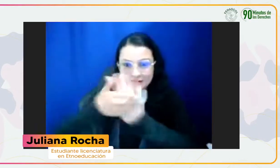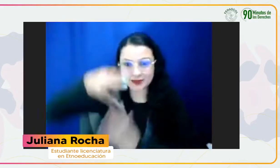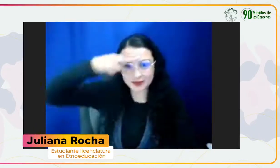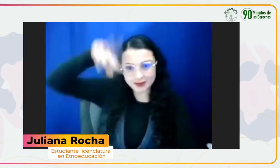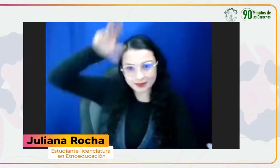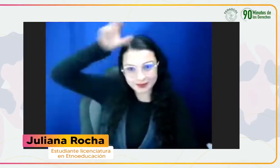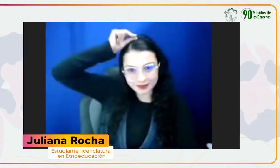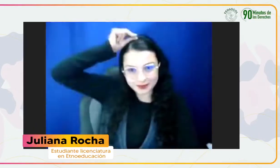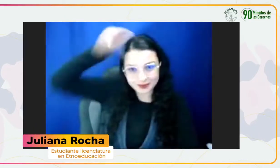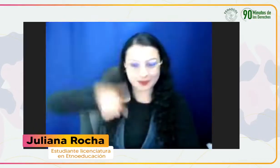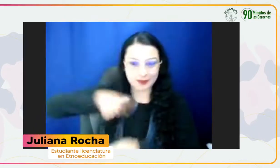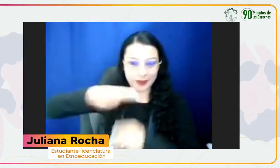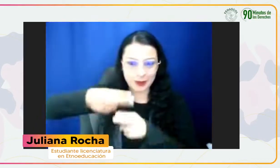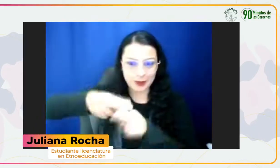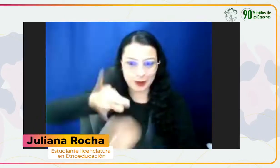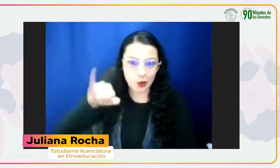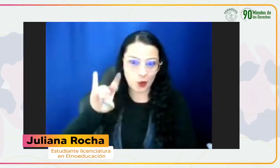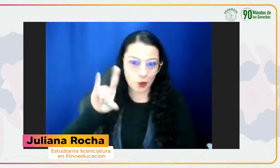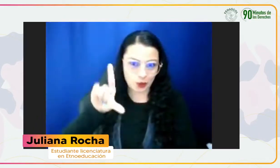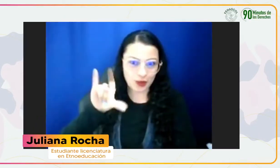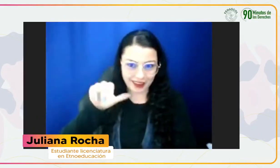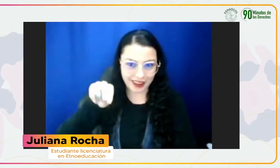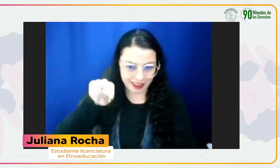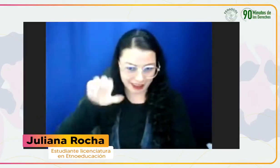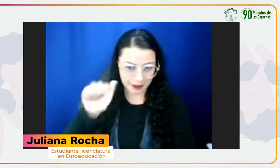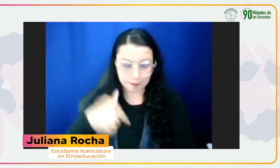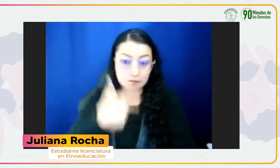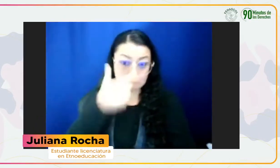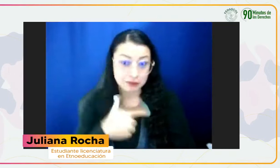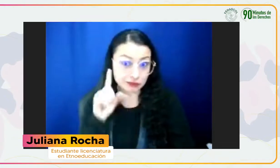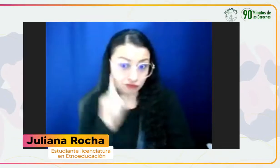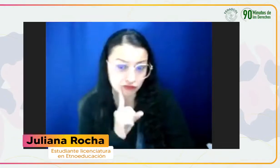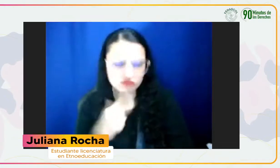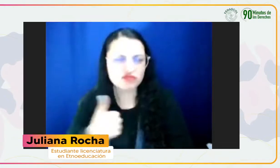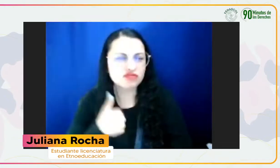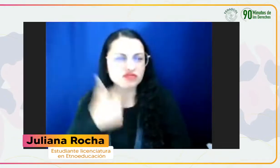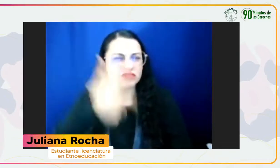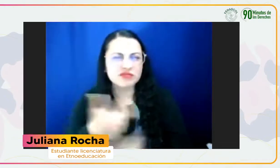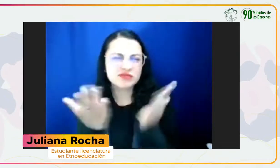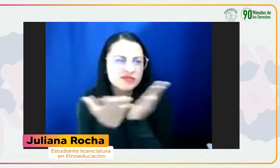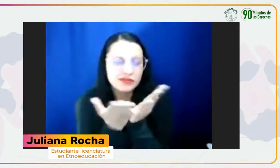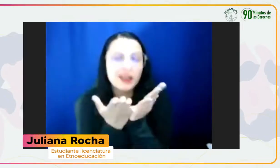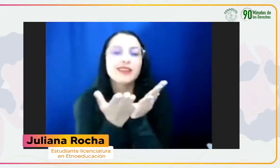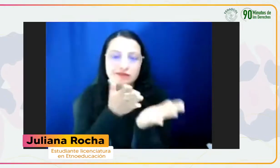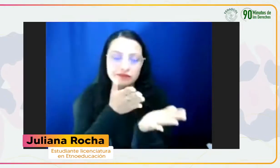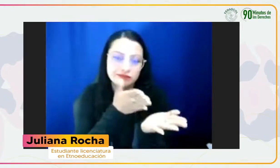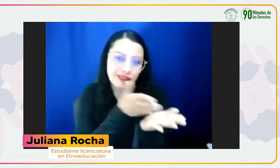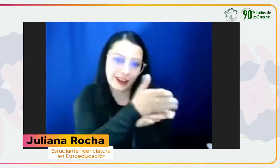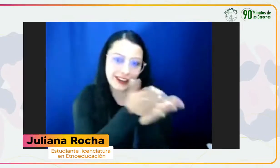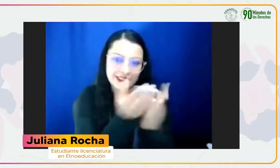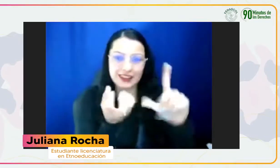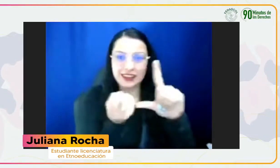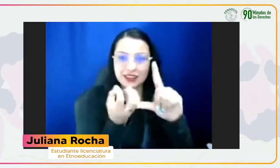esta transmisión del conocimiento. Mi seña es esta. Yo soy Juliana, soy una persona sorda y